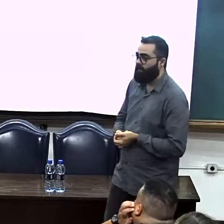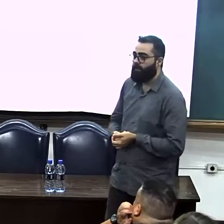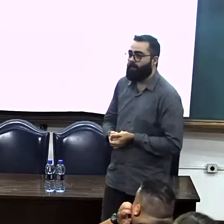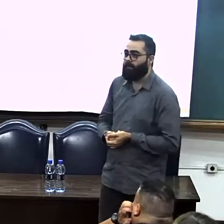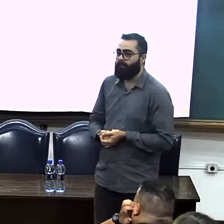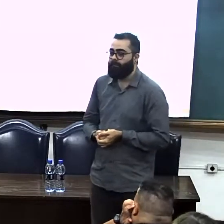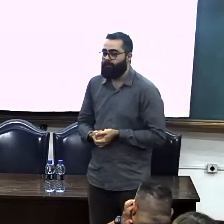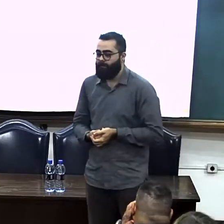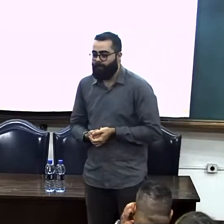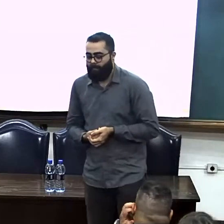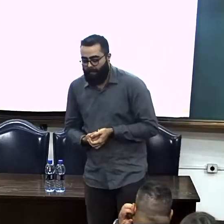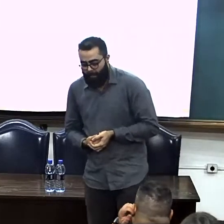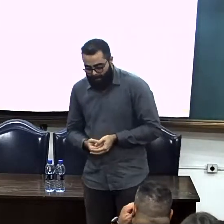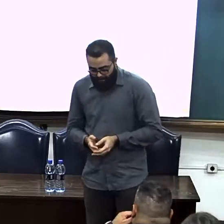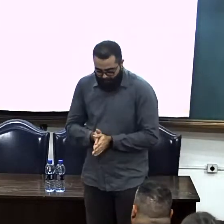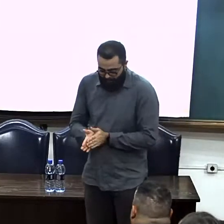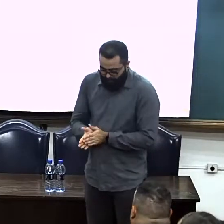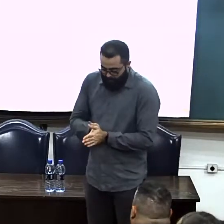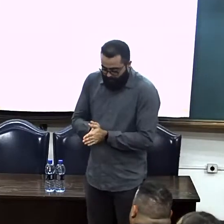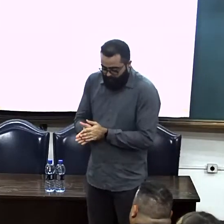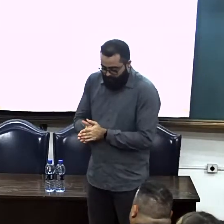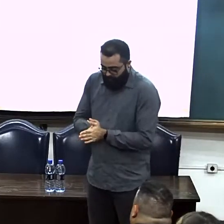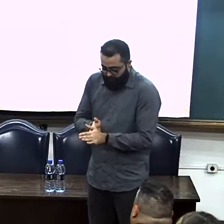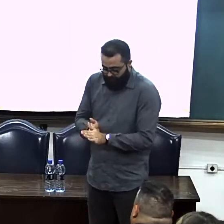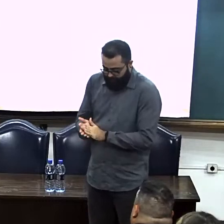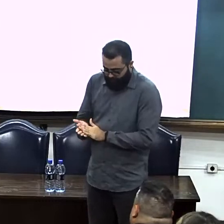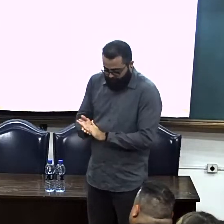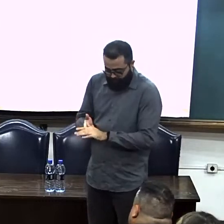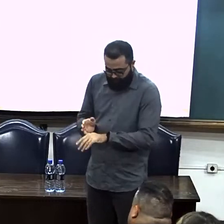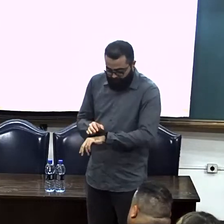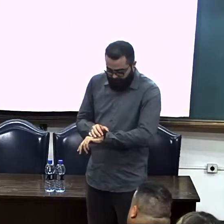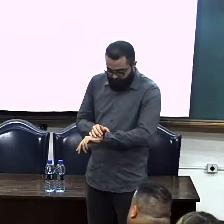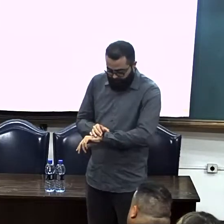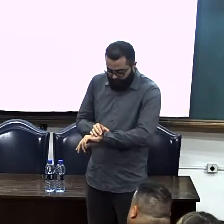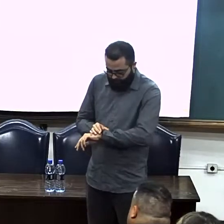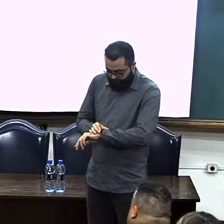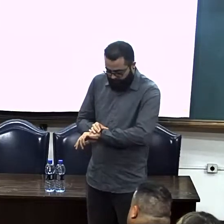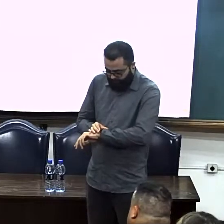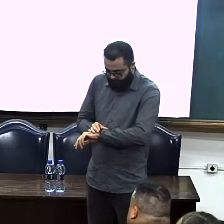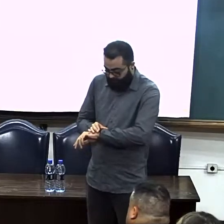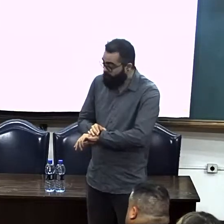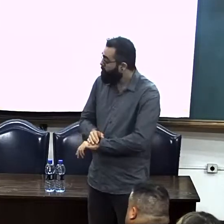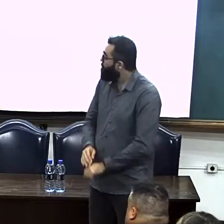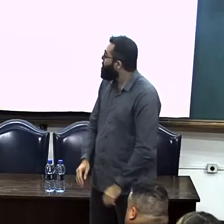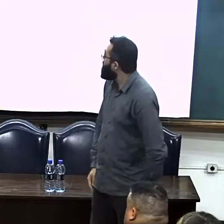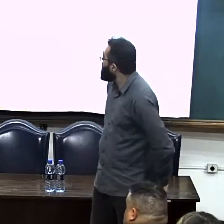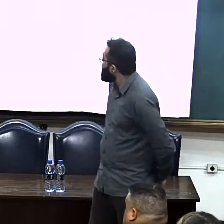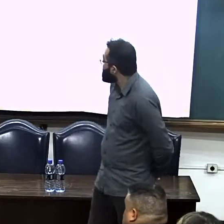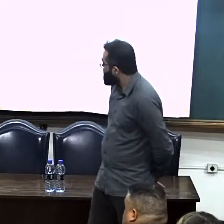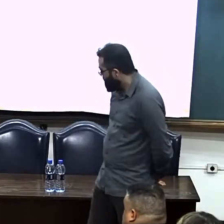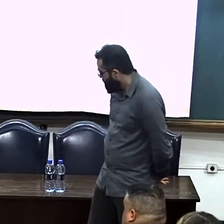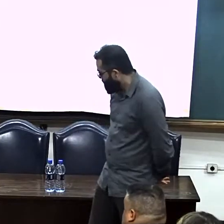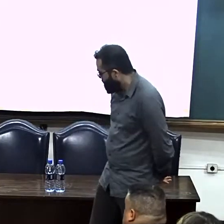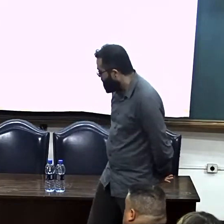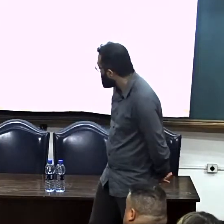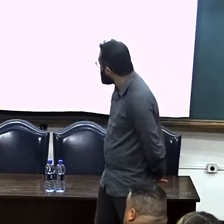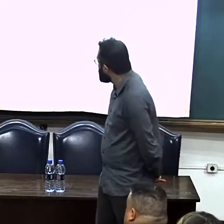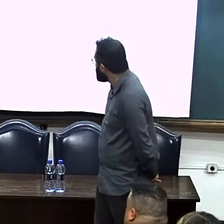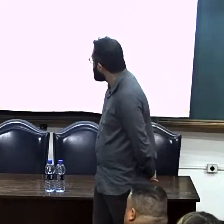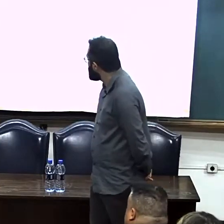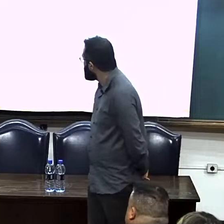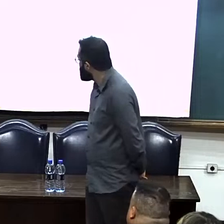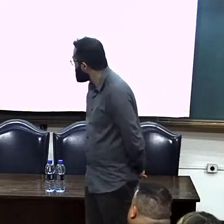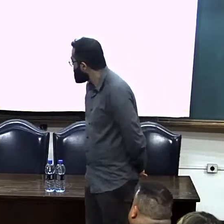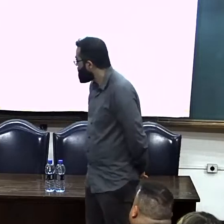do falante de inglês, falante nativo de inglês, que produz a sentença em francês,